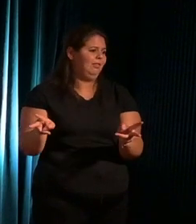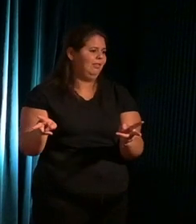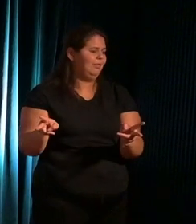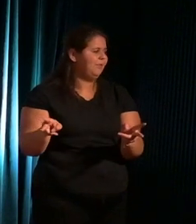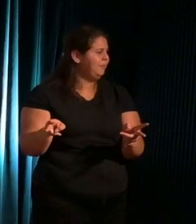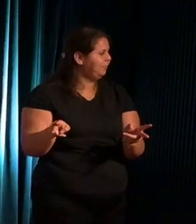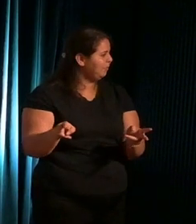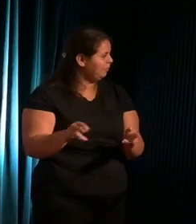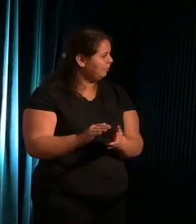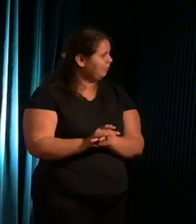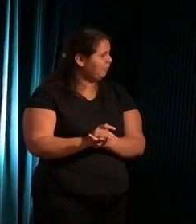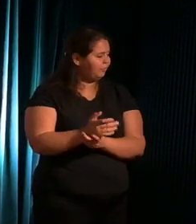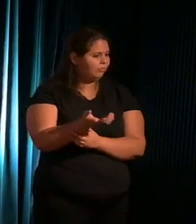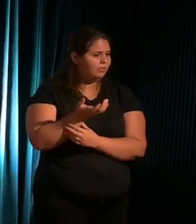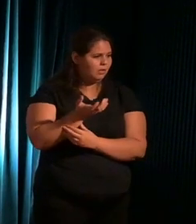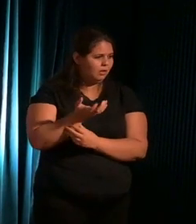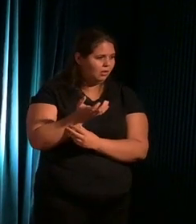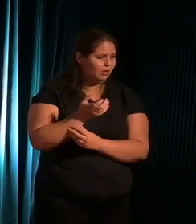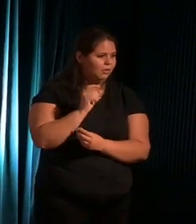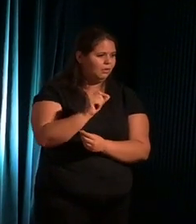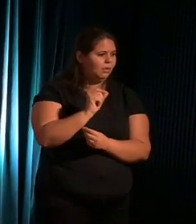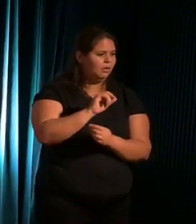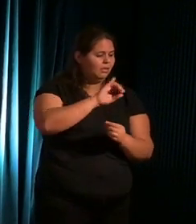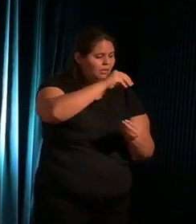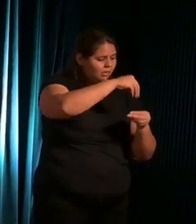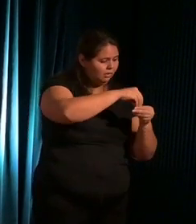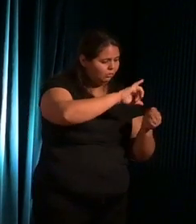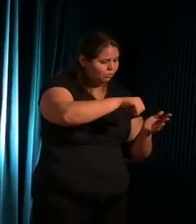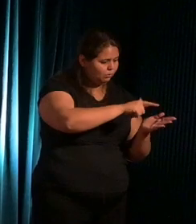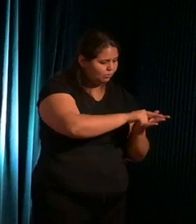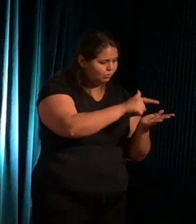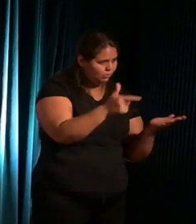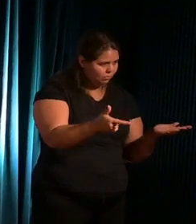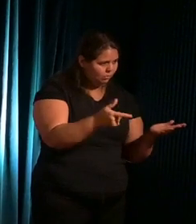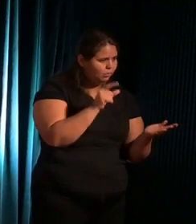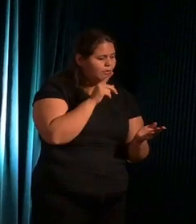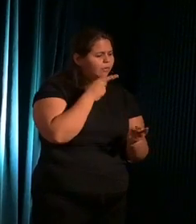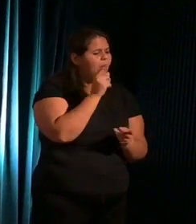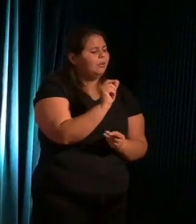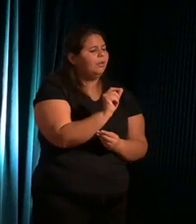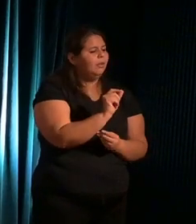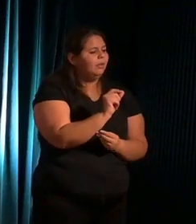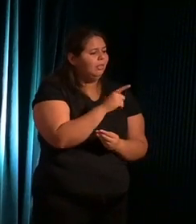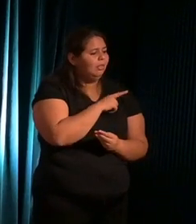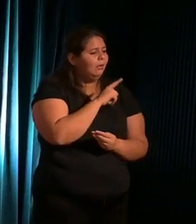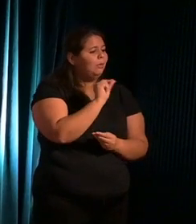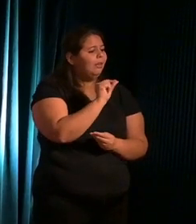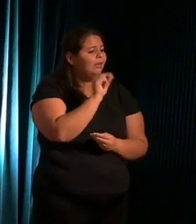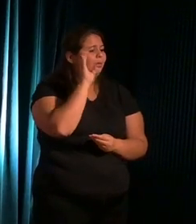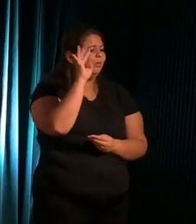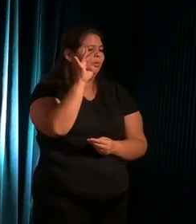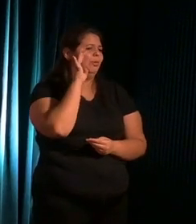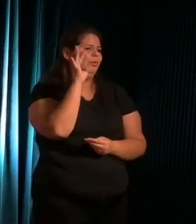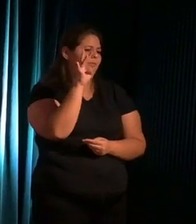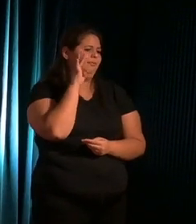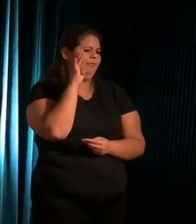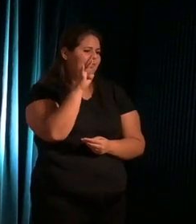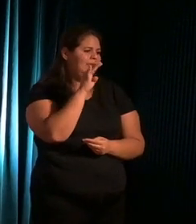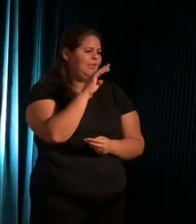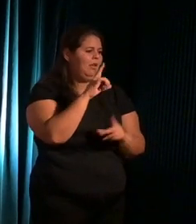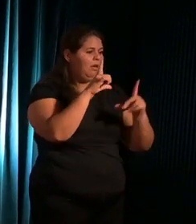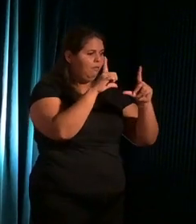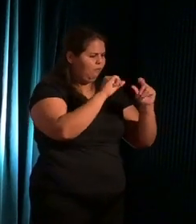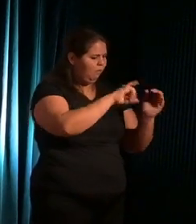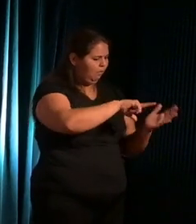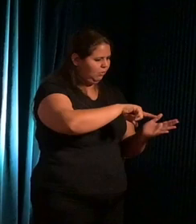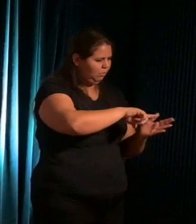minha decantação em relação ao fotojornalismo, de dizer que existe o sonho. O fotojornalismo,